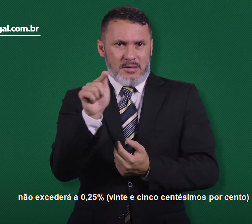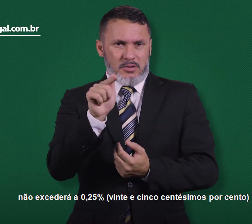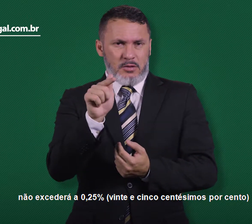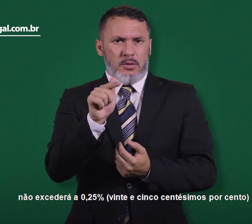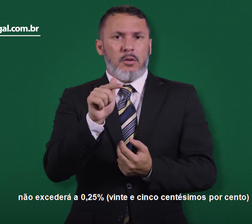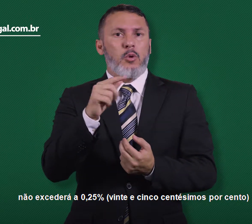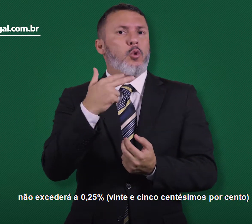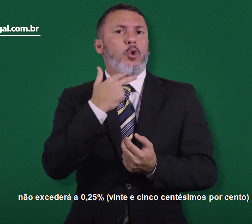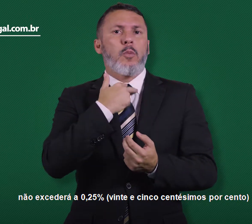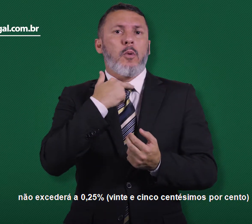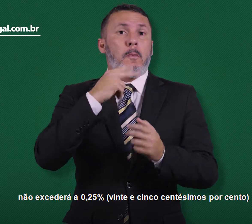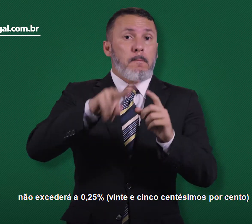a